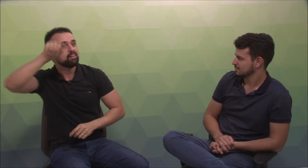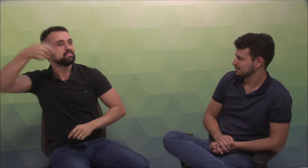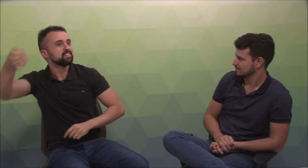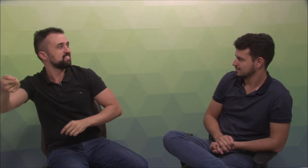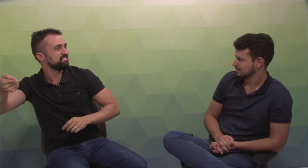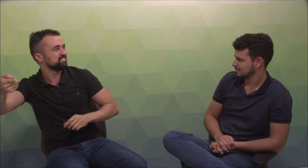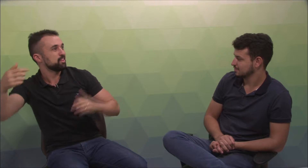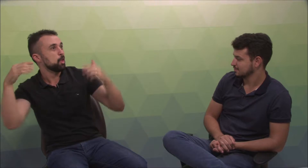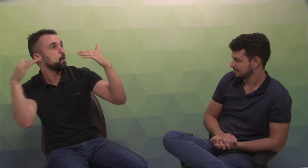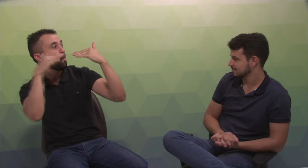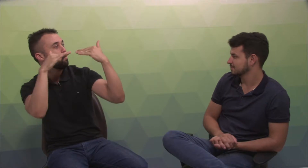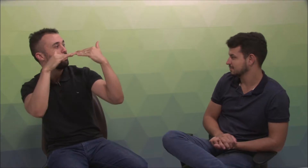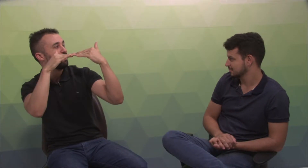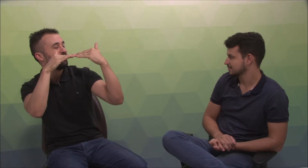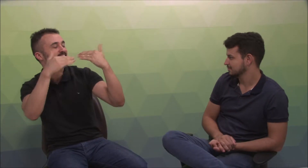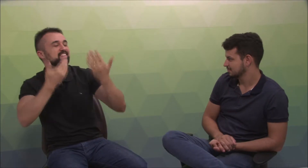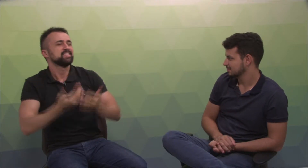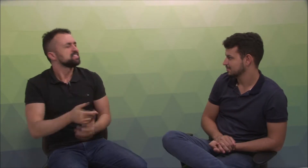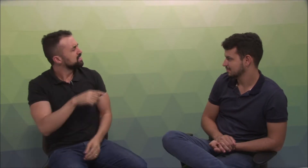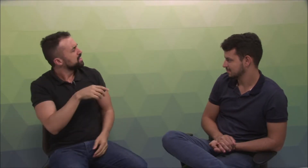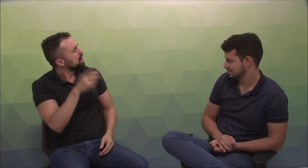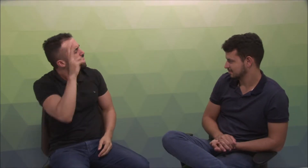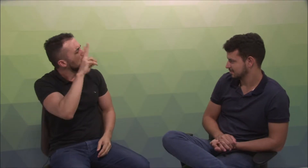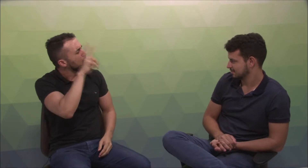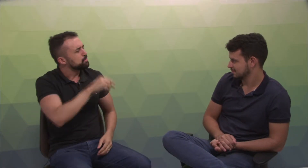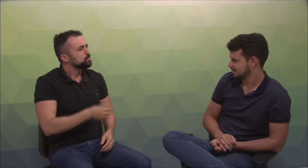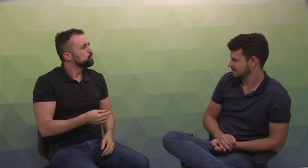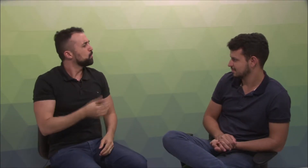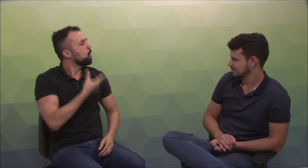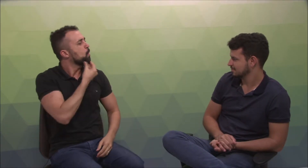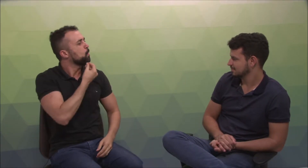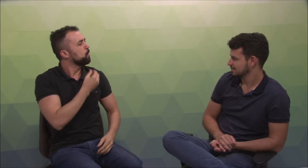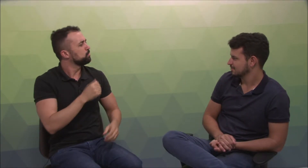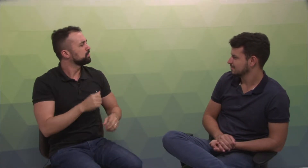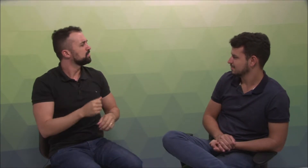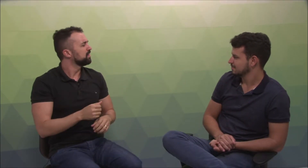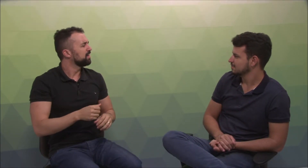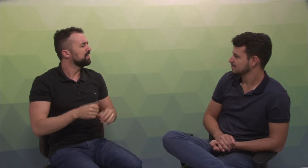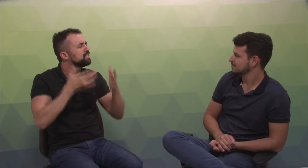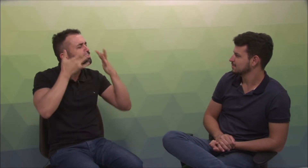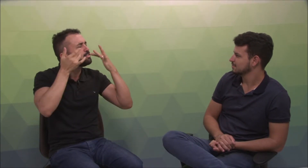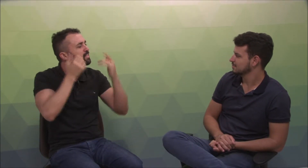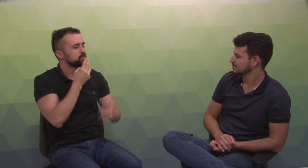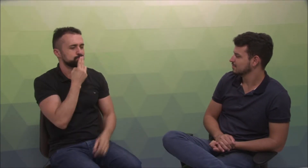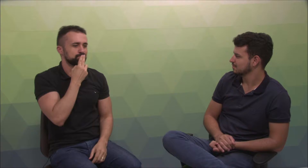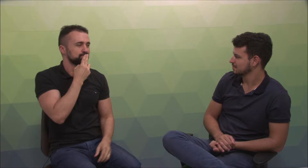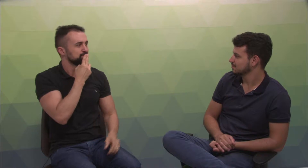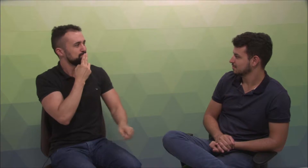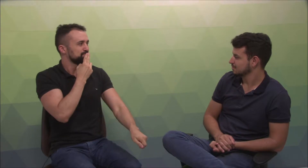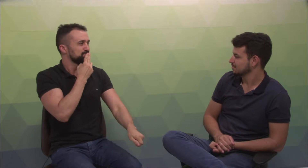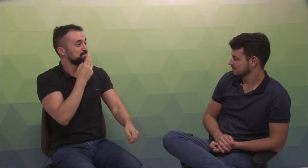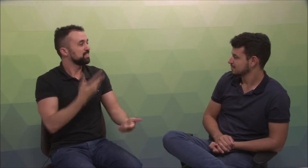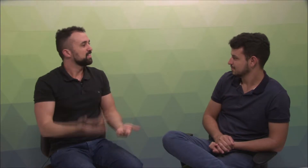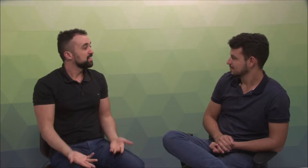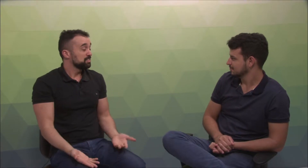Ou elas copiam os gestos e mímicas para transformá-los em sinais? Lembra do Charlie